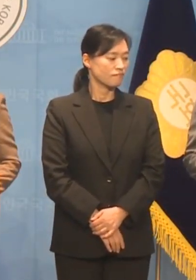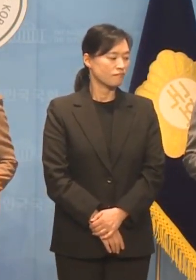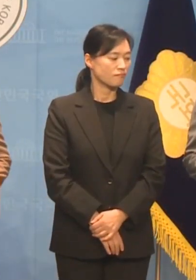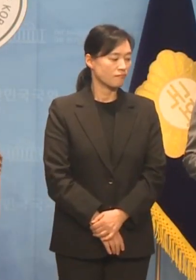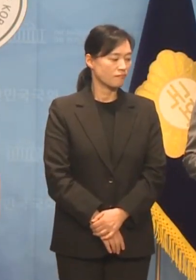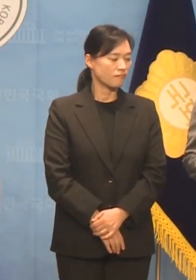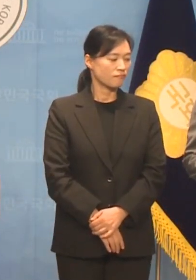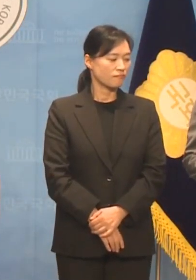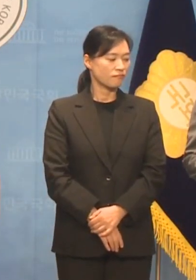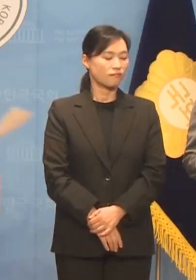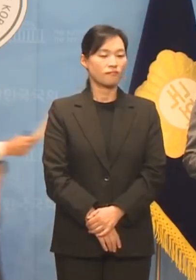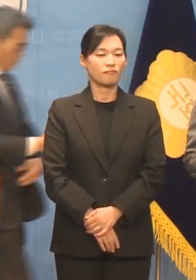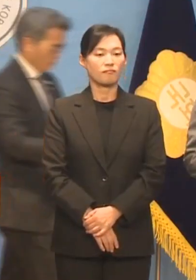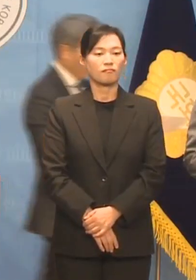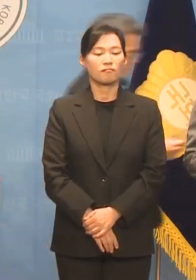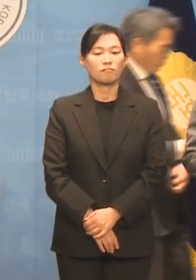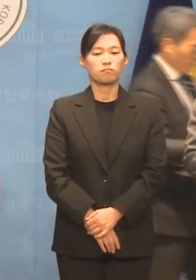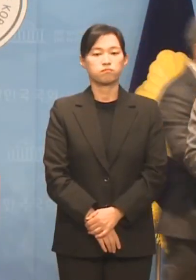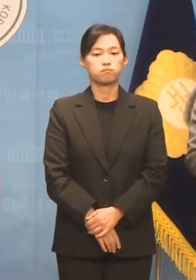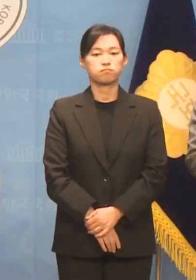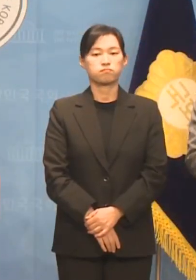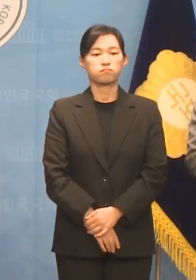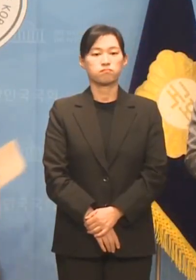이쪽으로 조금.